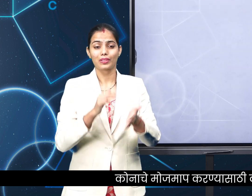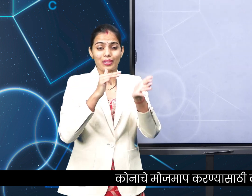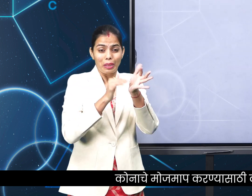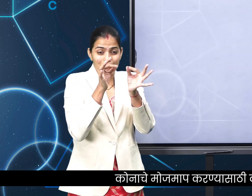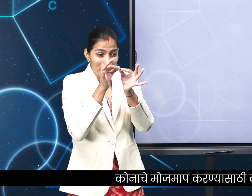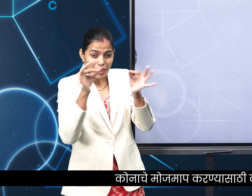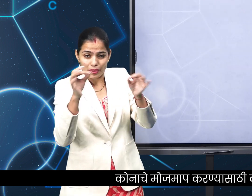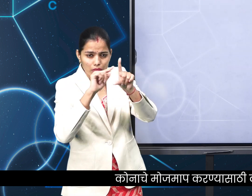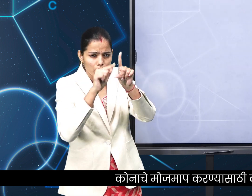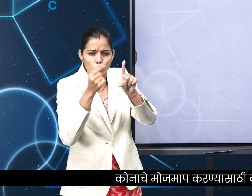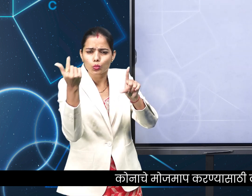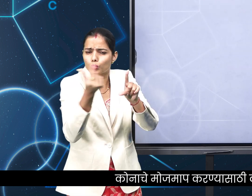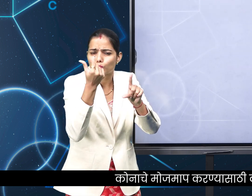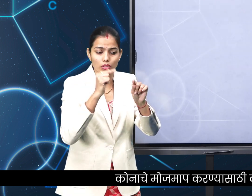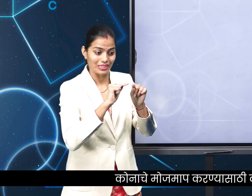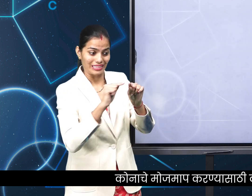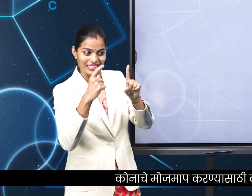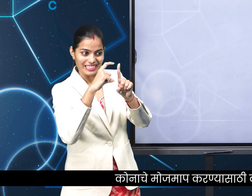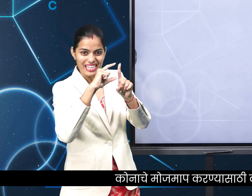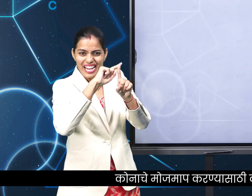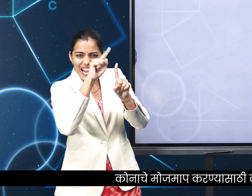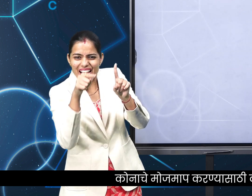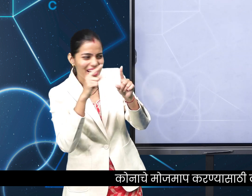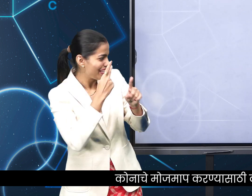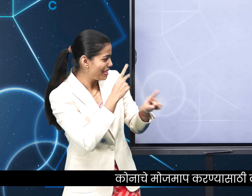कोनाचे मोजमाप करण्यासाठी कोनाचा वापर करा.